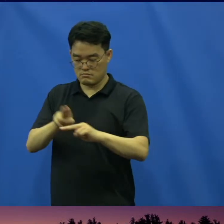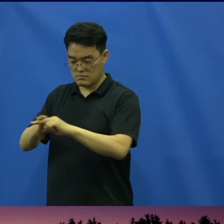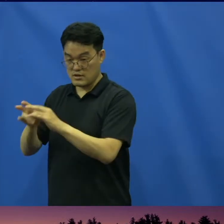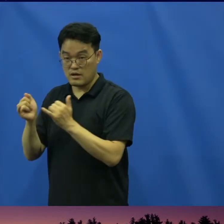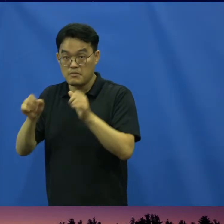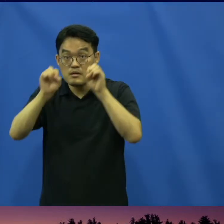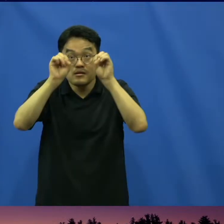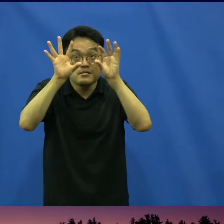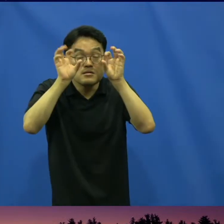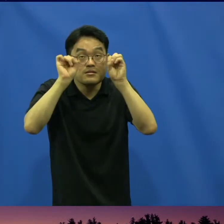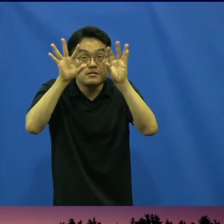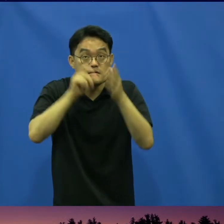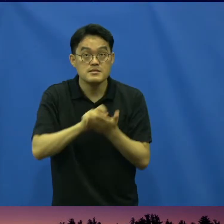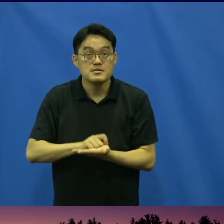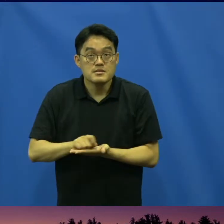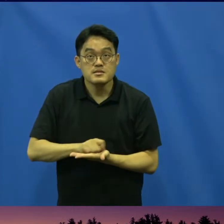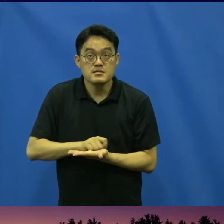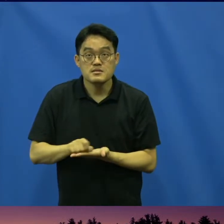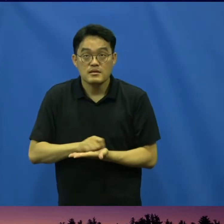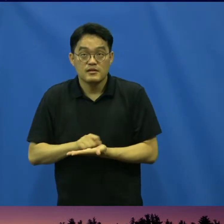내 하는 말 메시지에 막